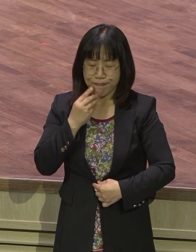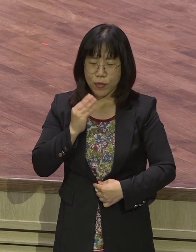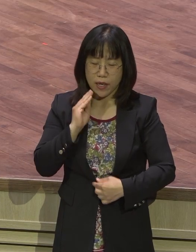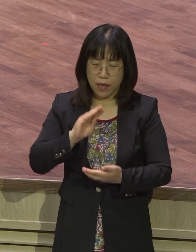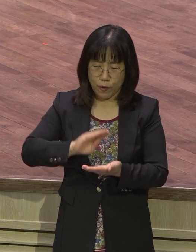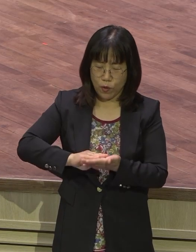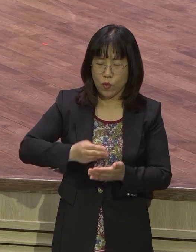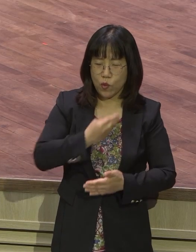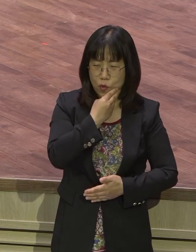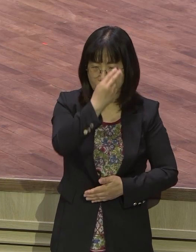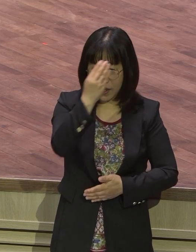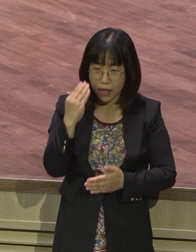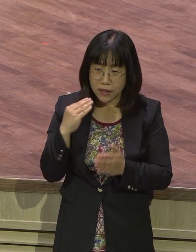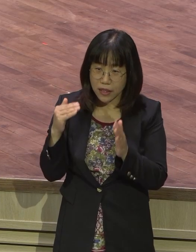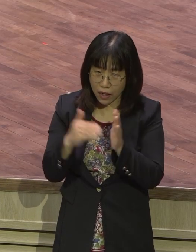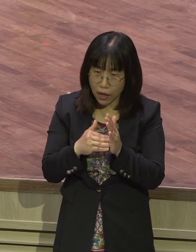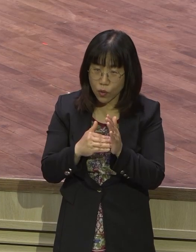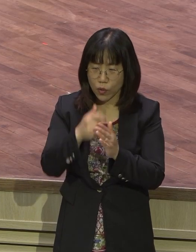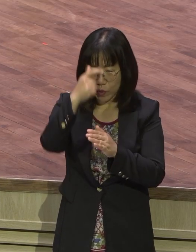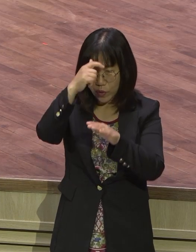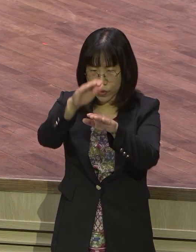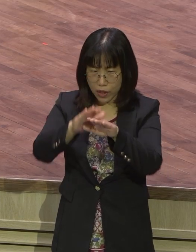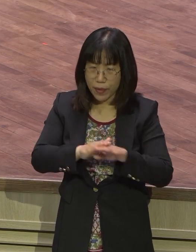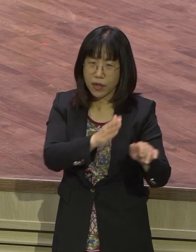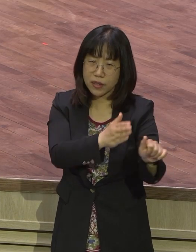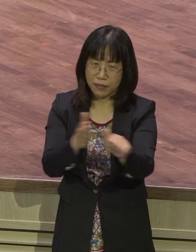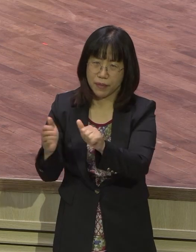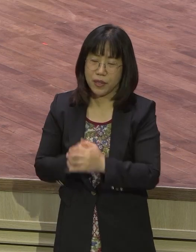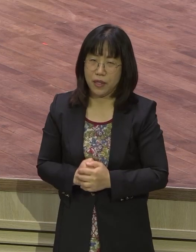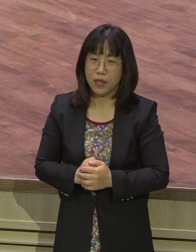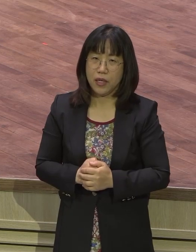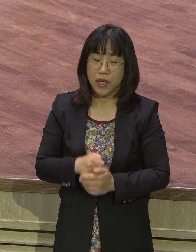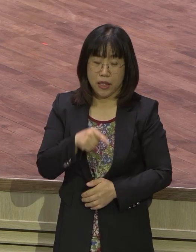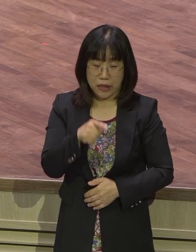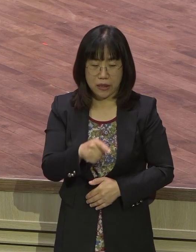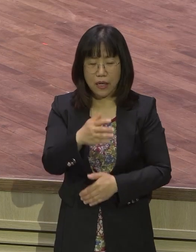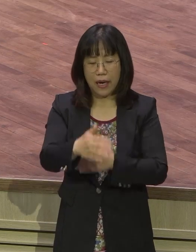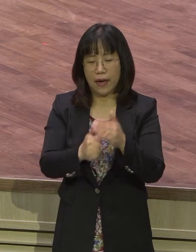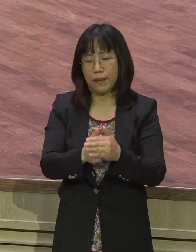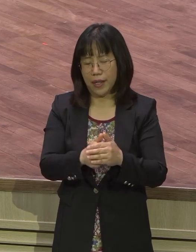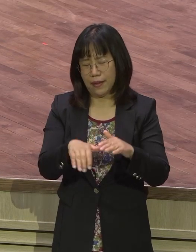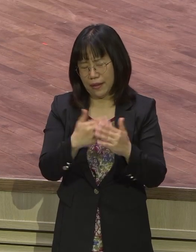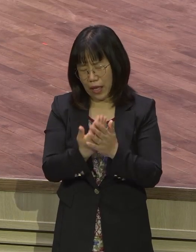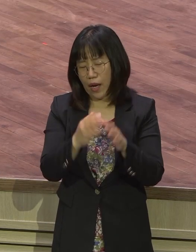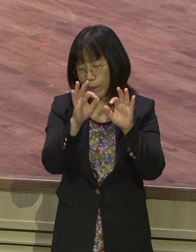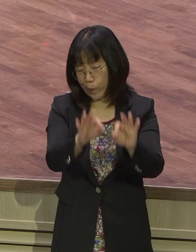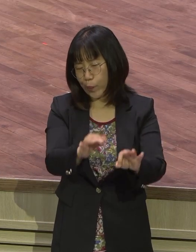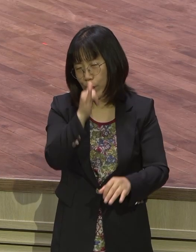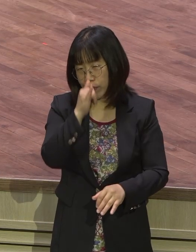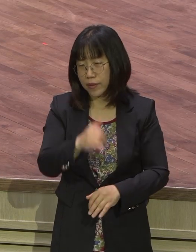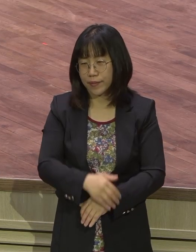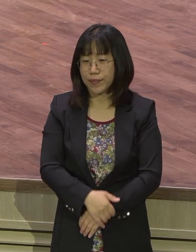온라인 예배 드린 분들 그게 하나님이 중심을 보였어요